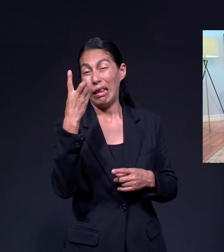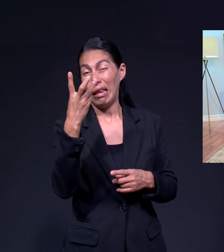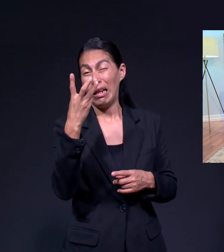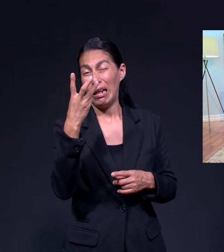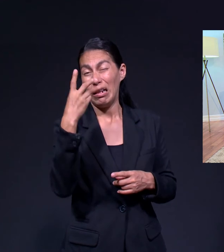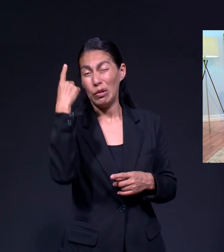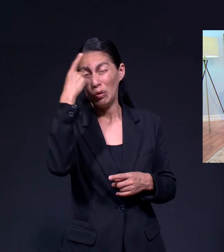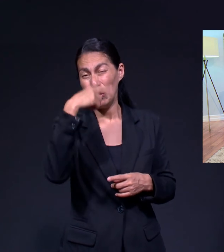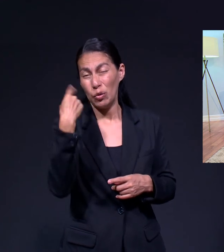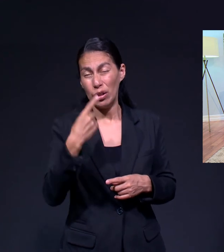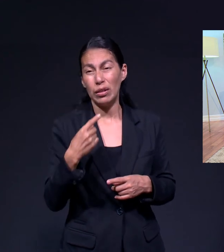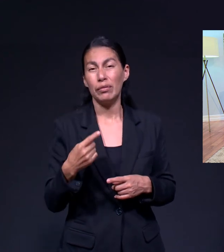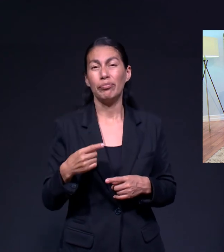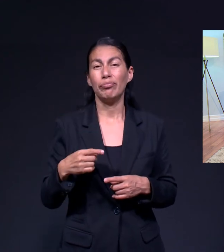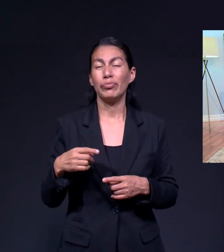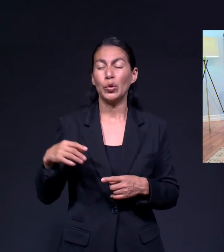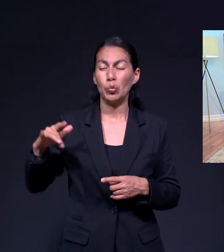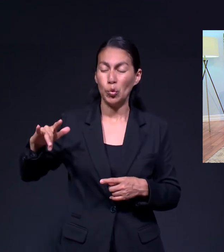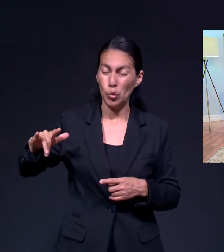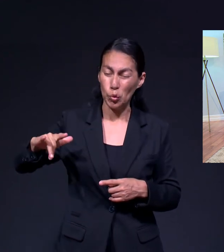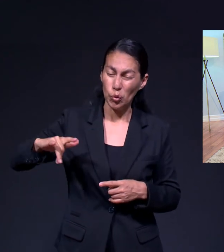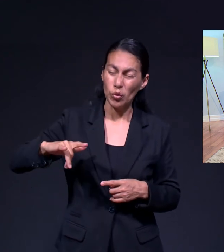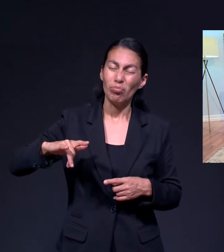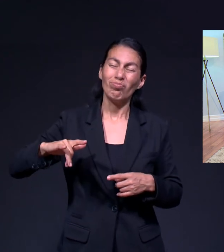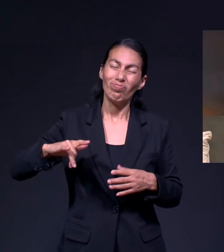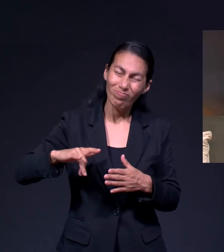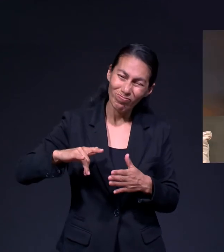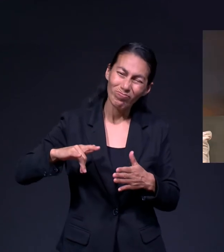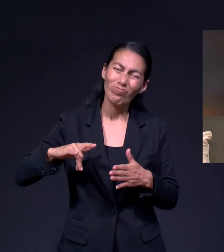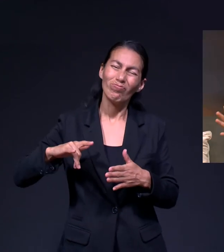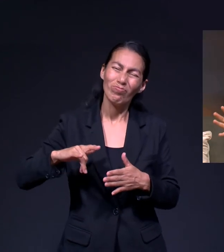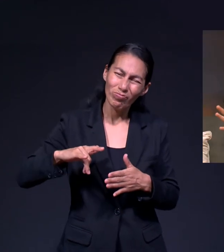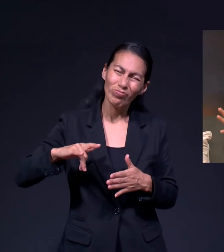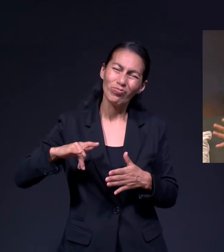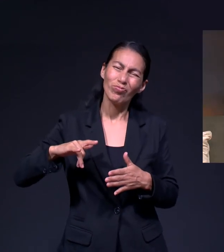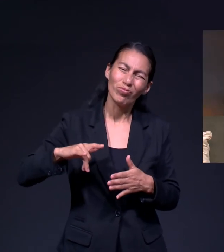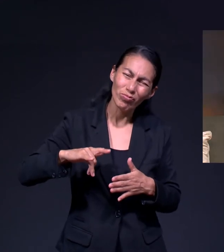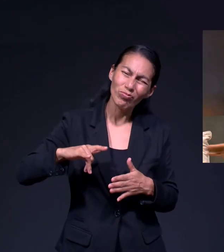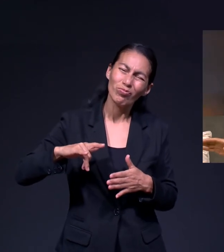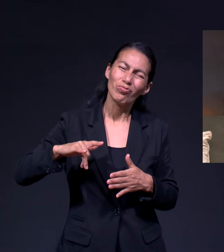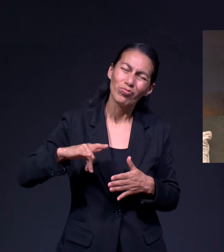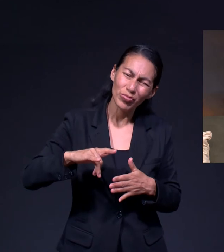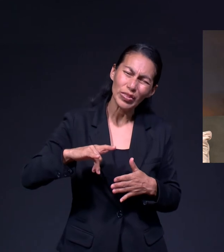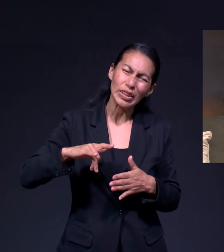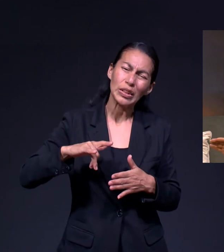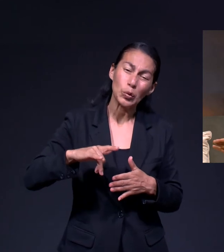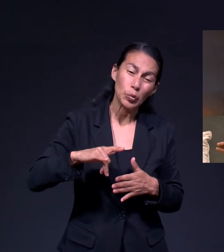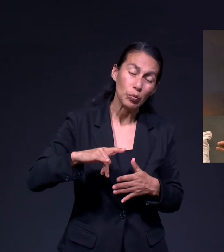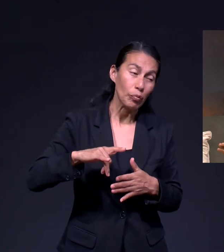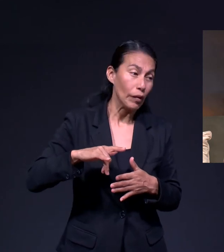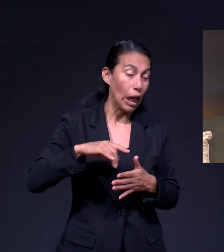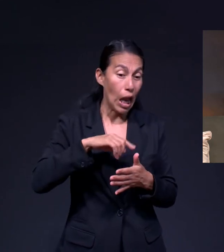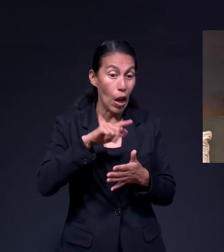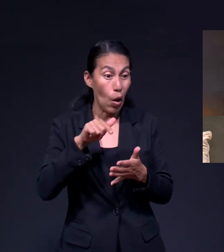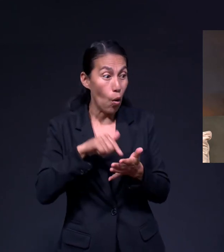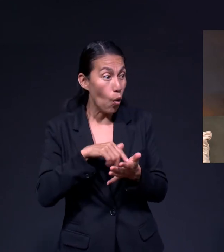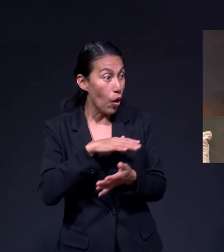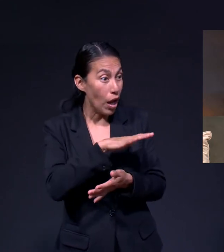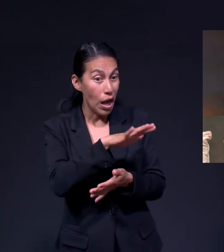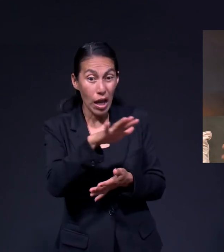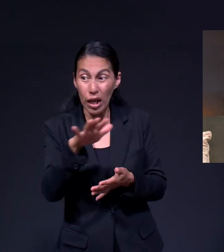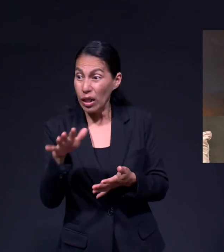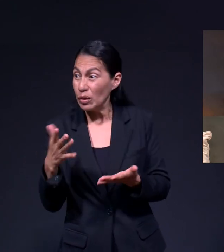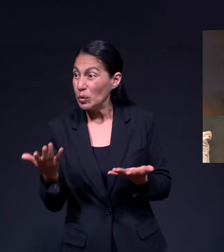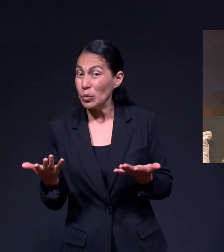más adelante y aún después de unas tres horas de camino ya el auto ahora sí ya empezó a fallar y parece